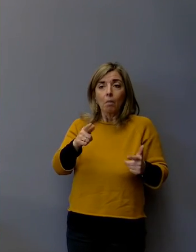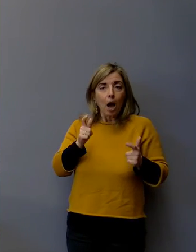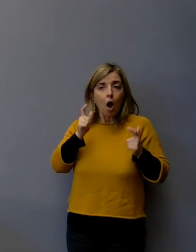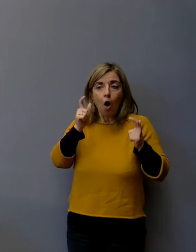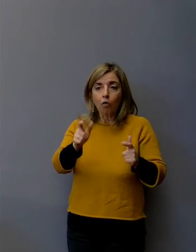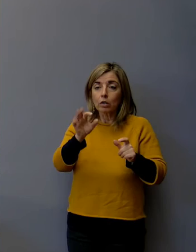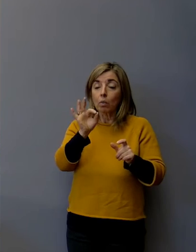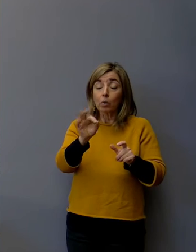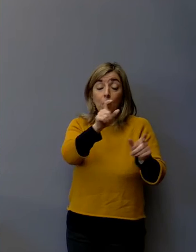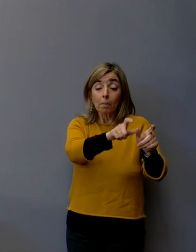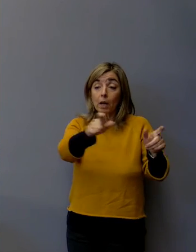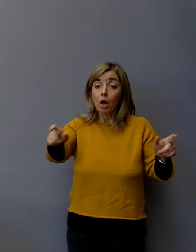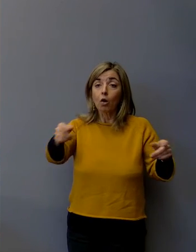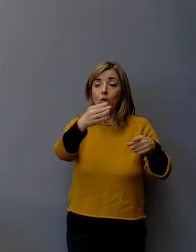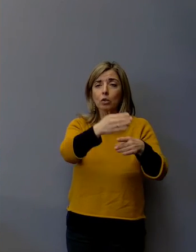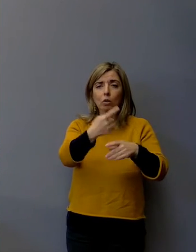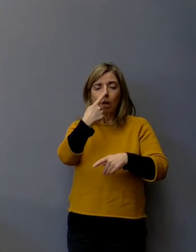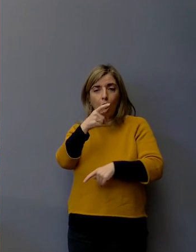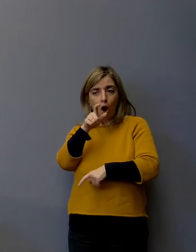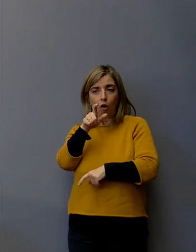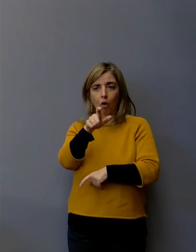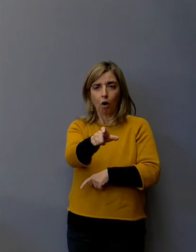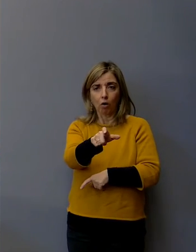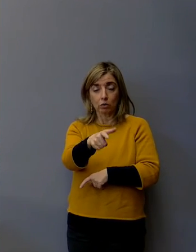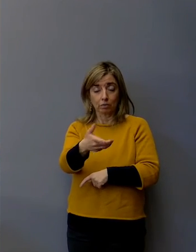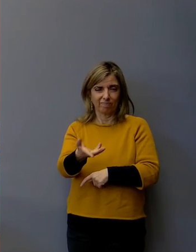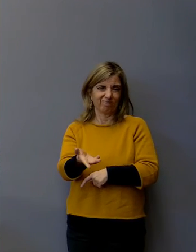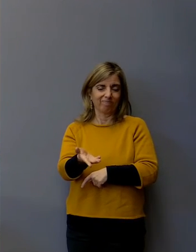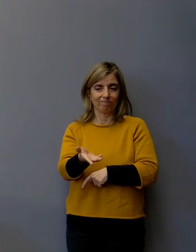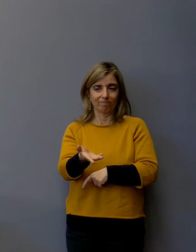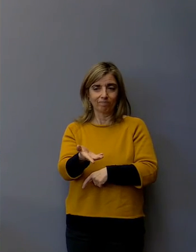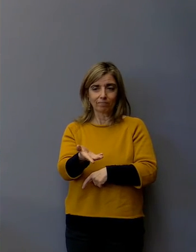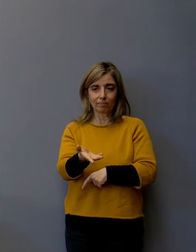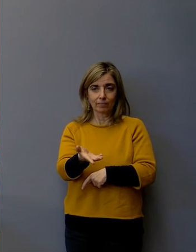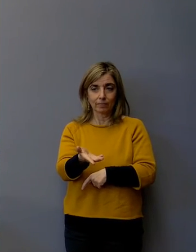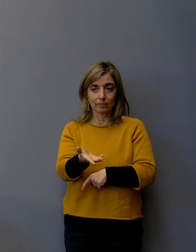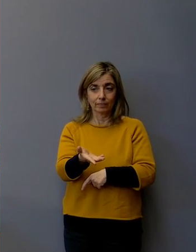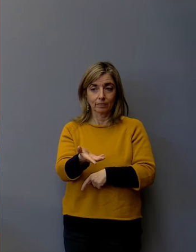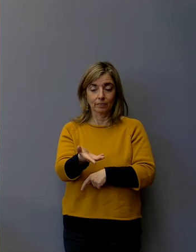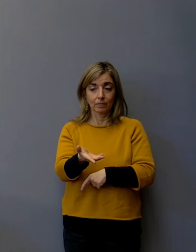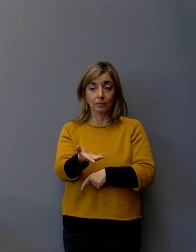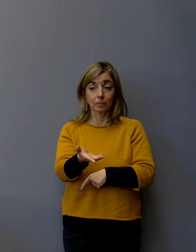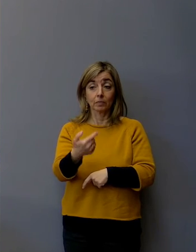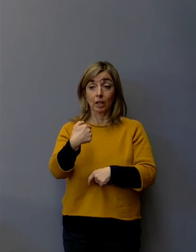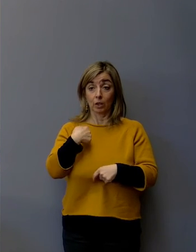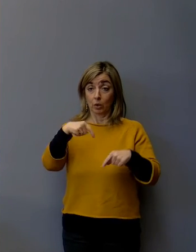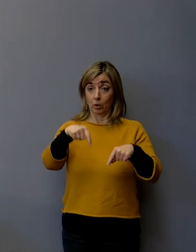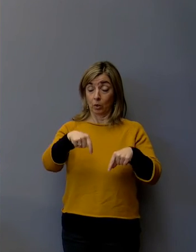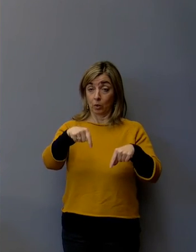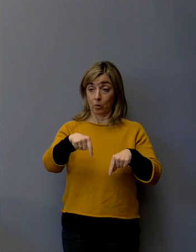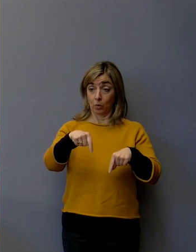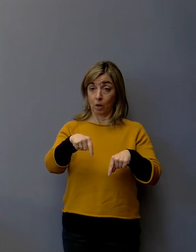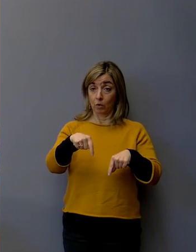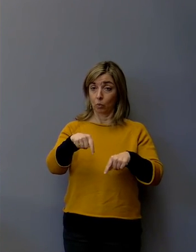fa a parlare di coercizione ma vi rendete conto io sono qui dalle 7 un quarto più